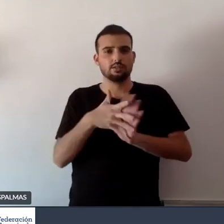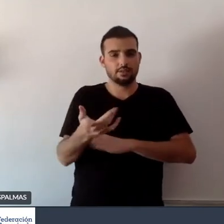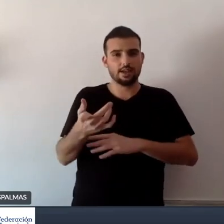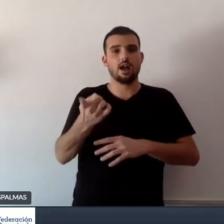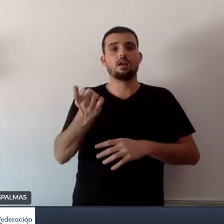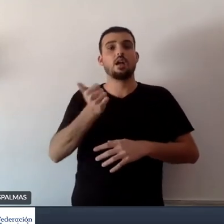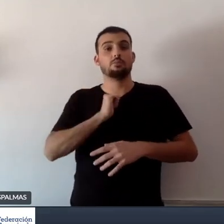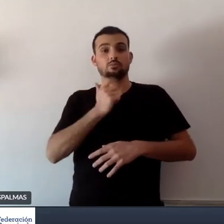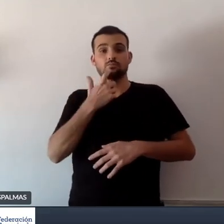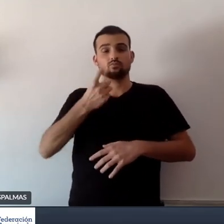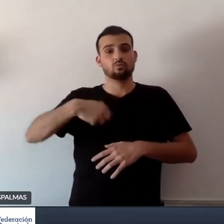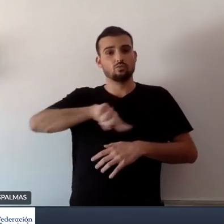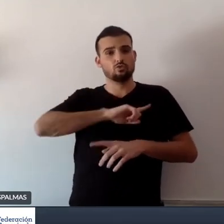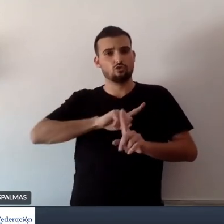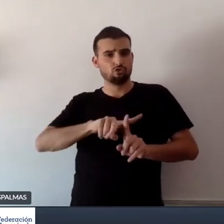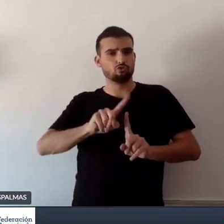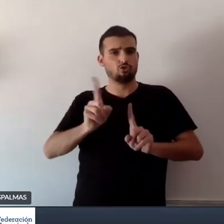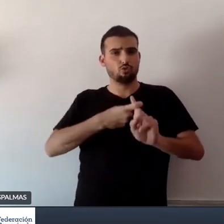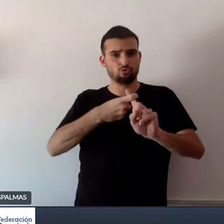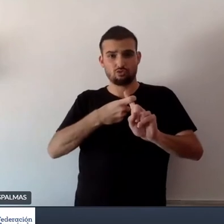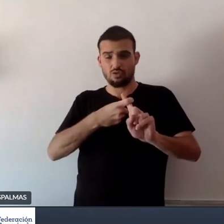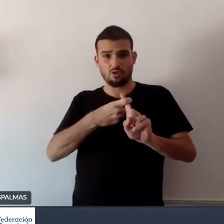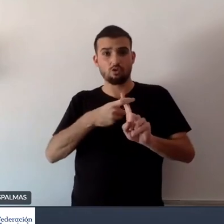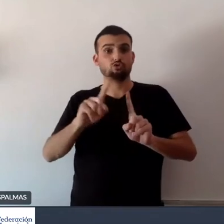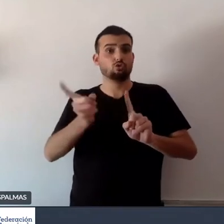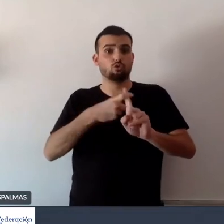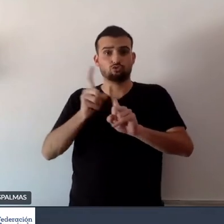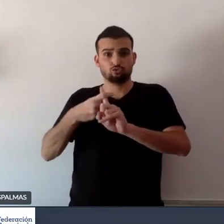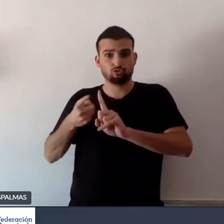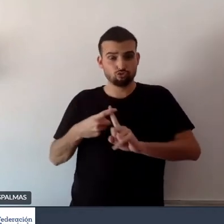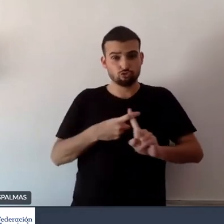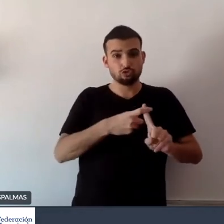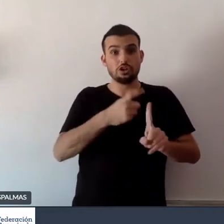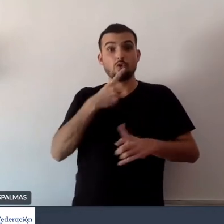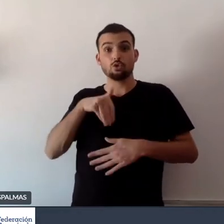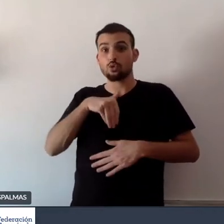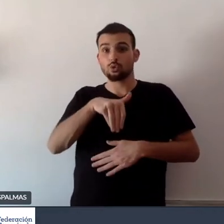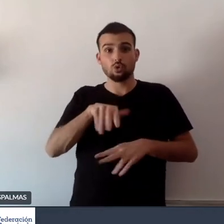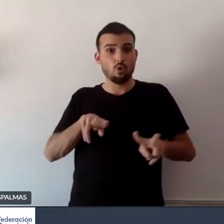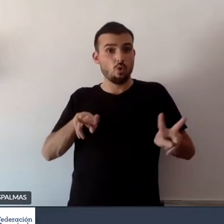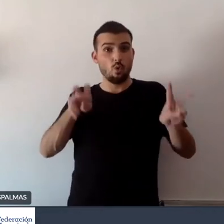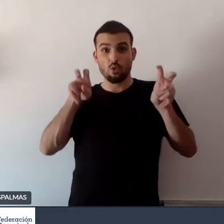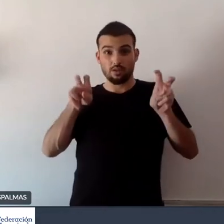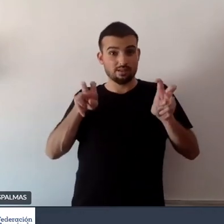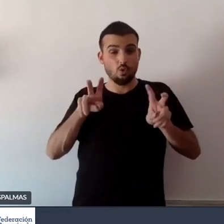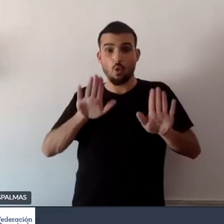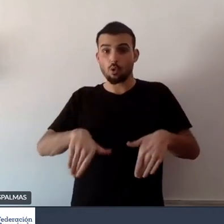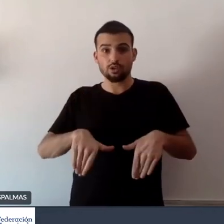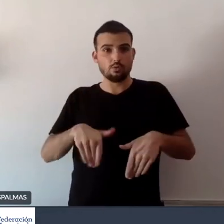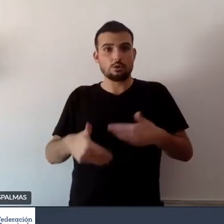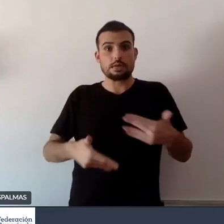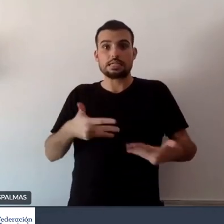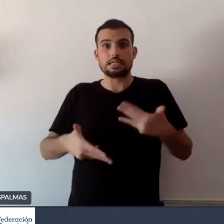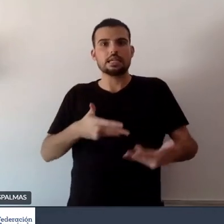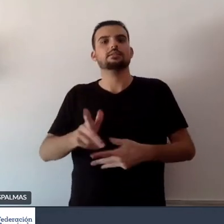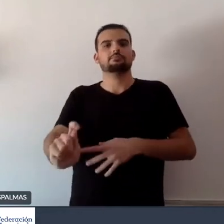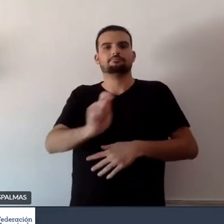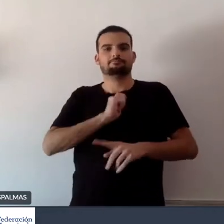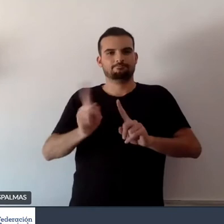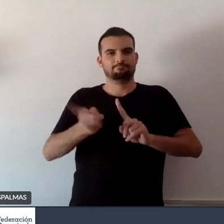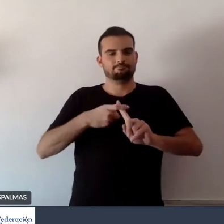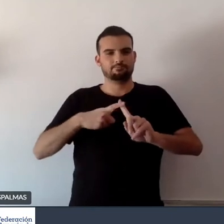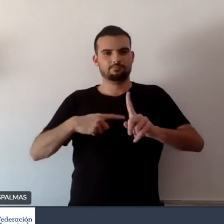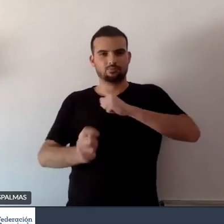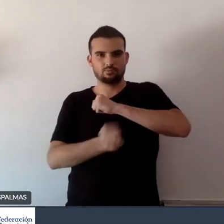¿Qué es aquella solución que nos identifica o soluciones que nos identifican en los últimos segundos de cada posesión? Buscamos bloqueo directo central, buscamos poste